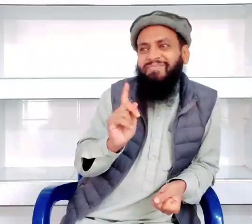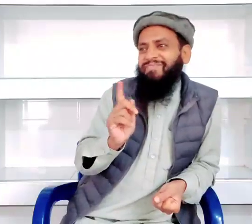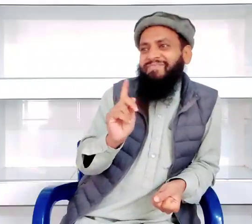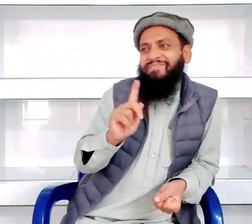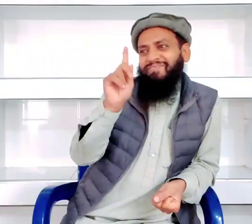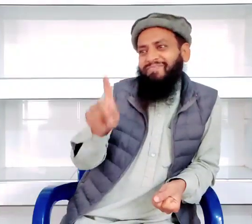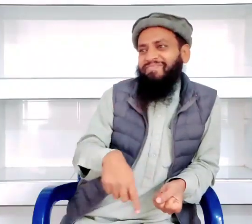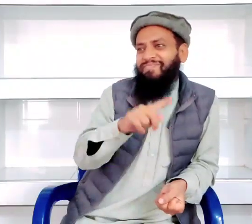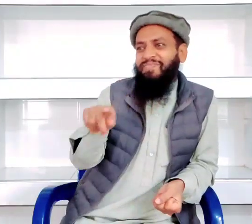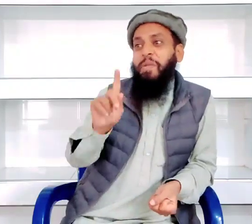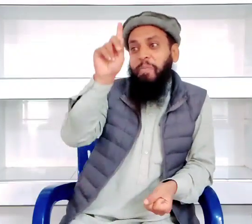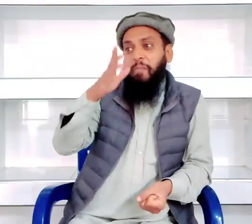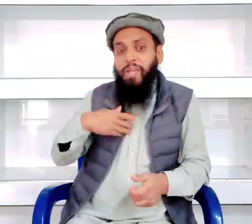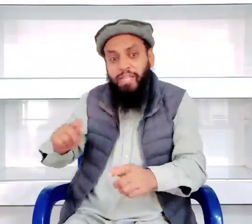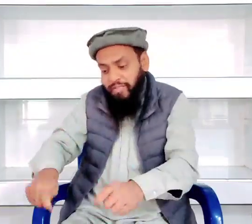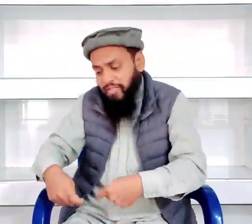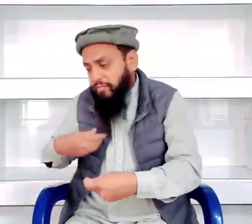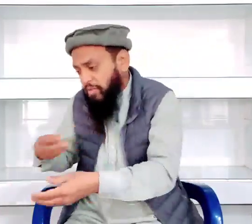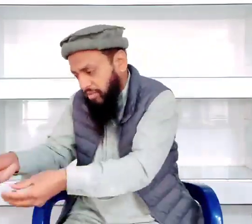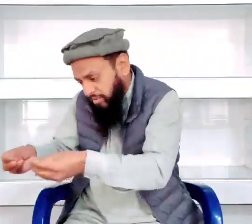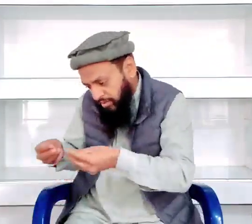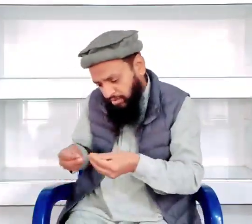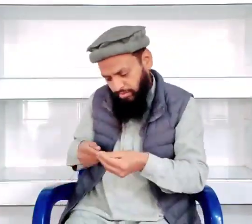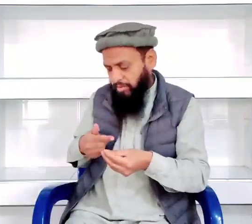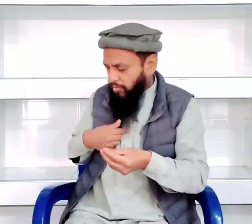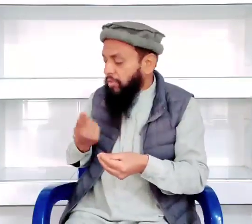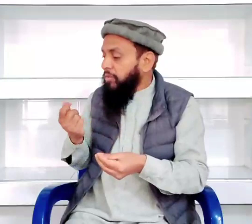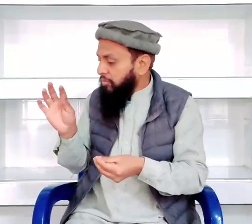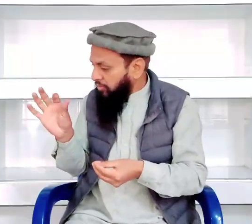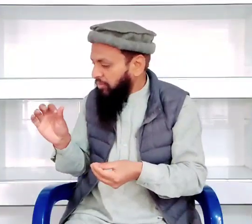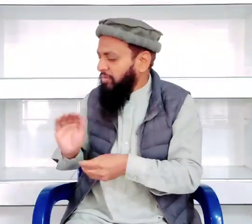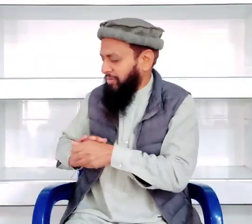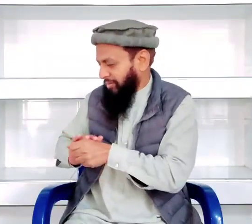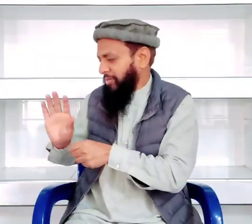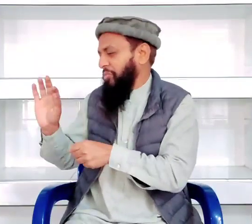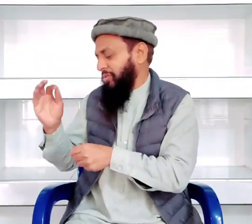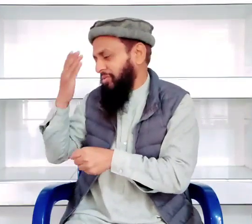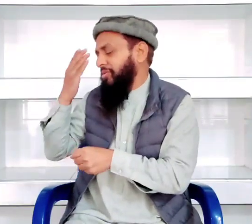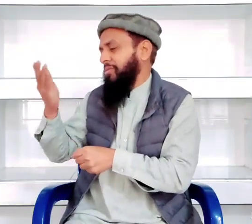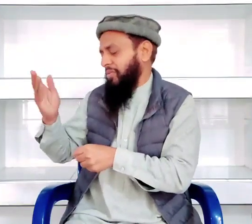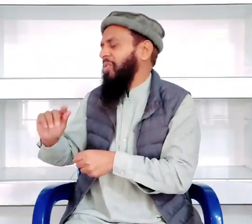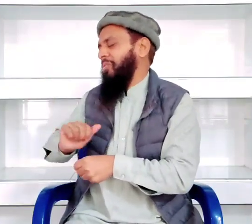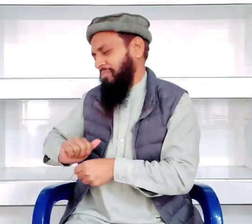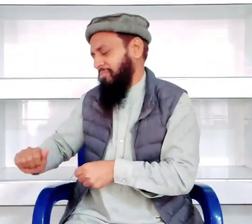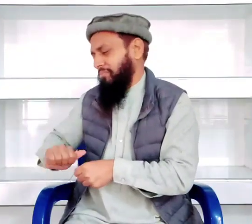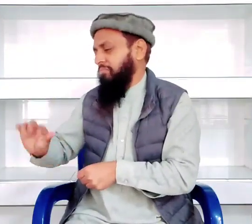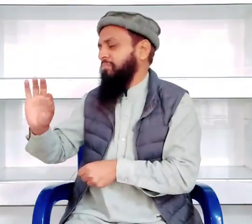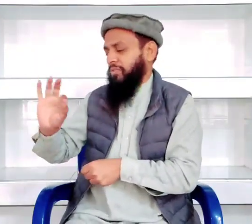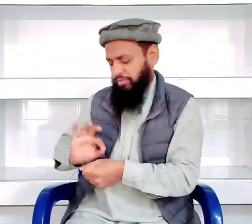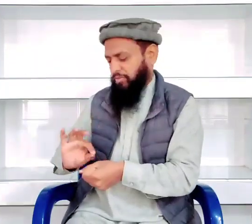دوسری حدیث کے اندر لفظ ہے. اس حدیث دے راوی سیدنا حضرت ابو ہریرہ رضی اللہ تعالی عنہ نے